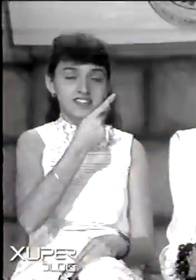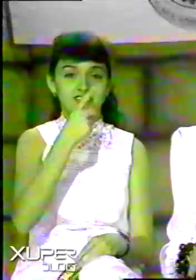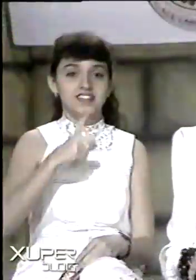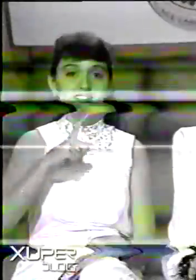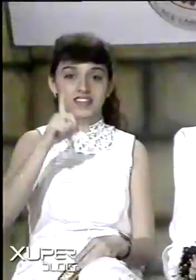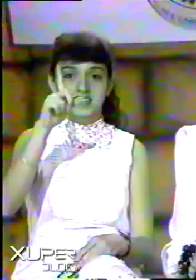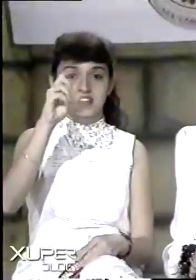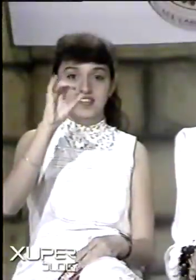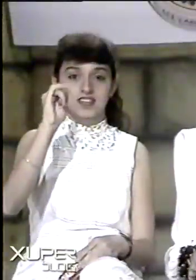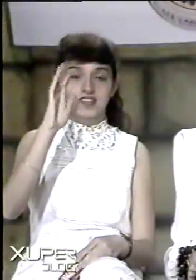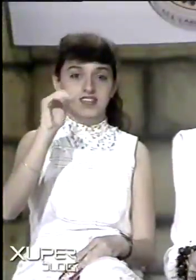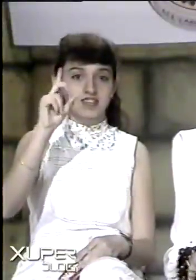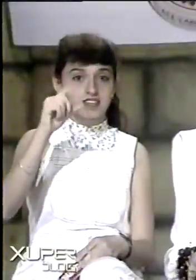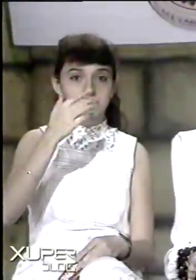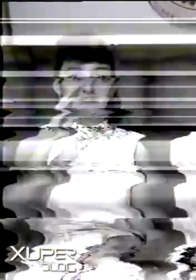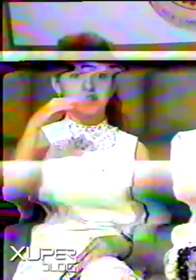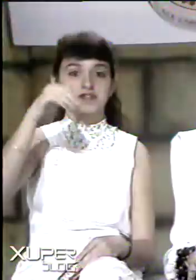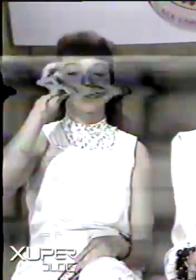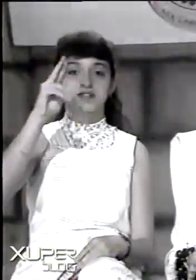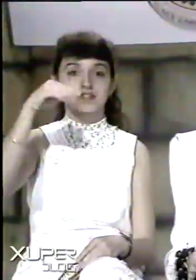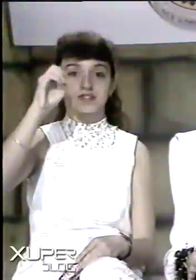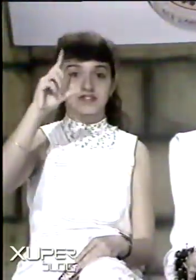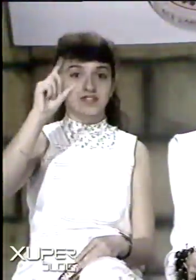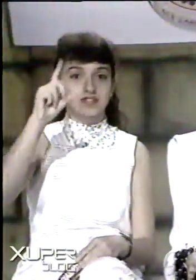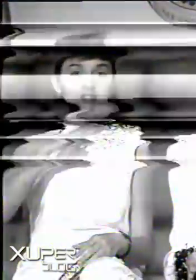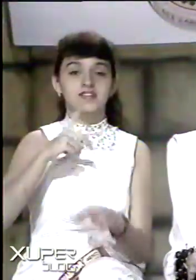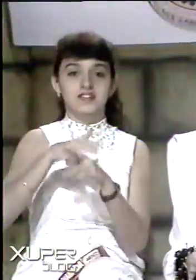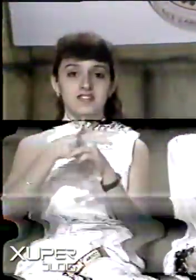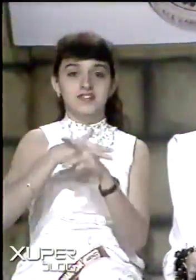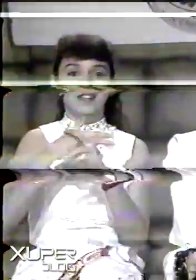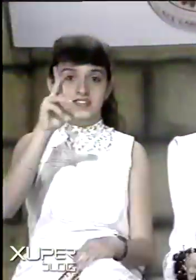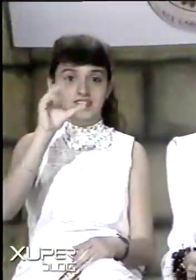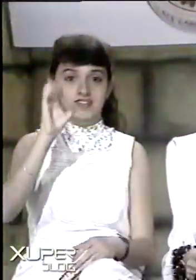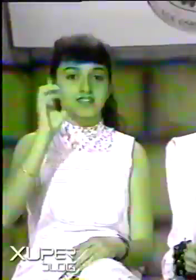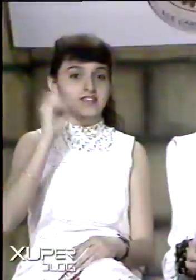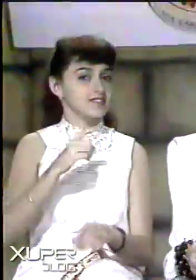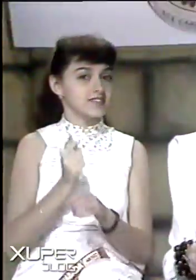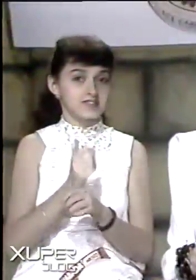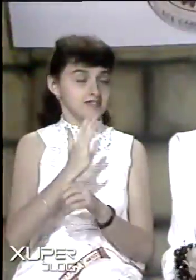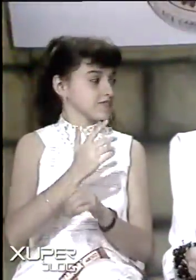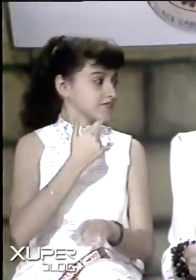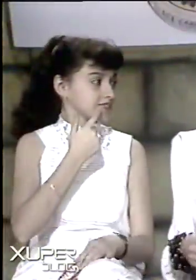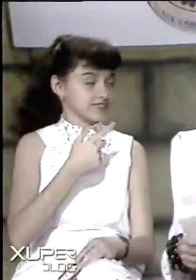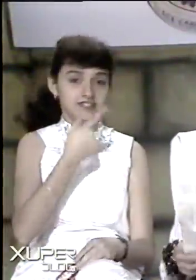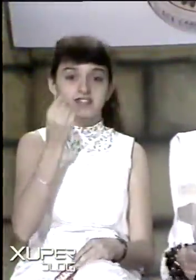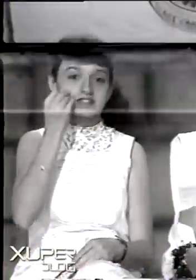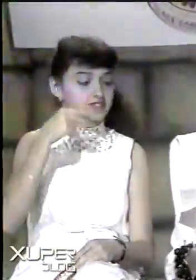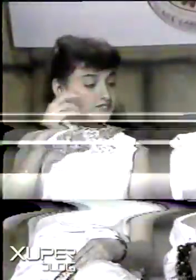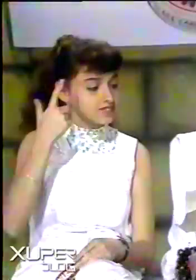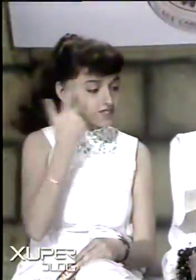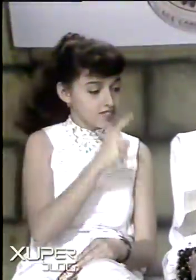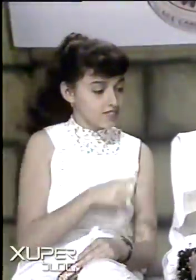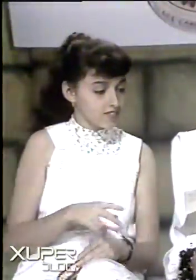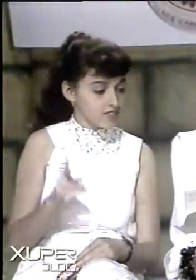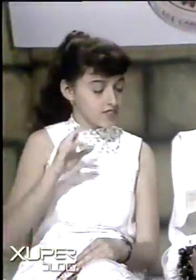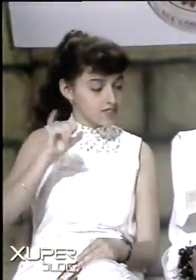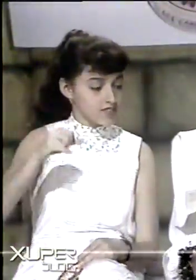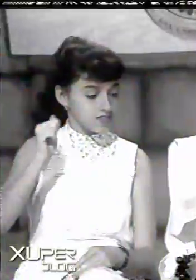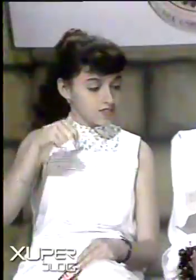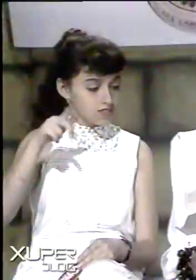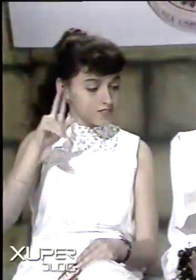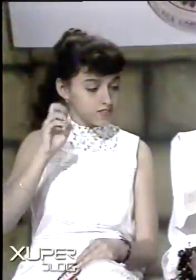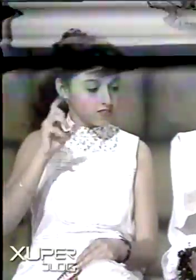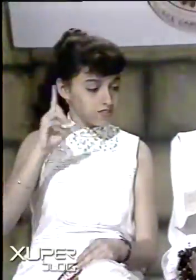Temos goiabada, marmelada e também marrom glacê, que é o doce de batata doce. Mas vamos ver quem vai ganhar, então. Vai ser